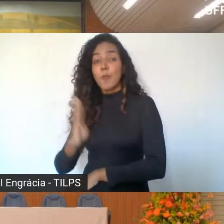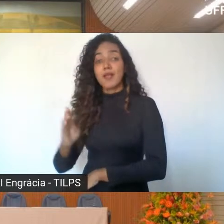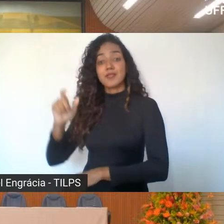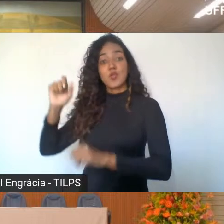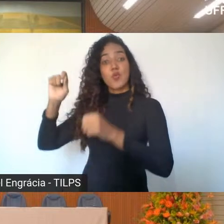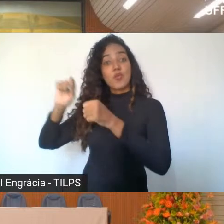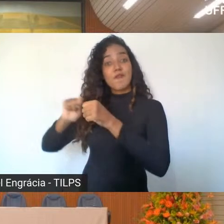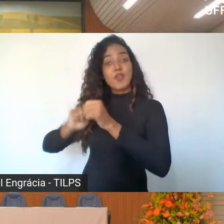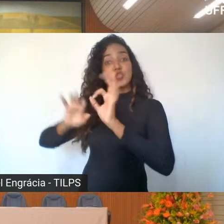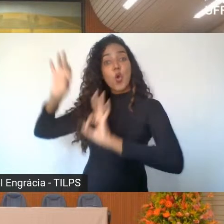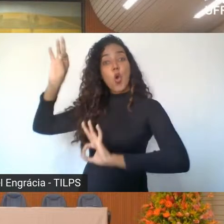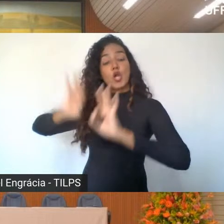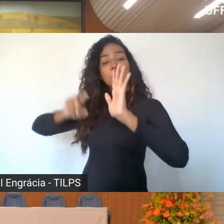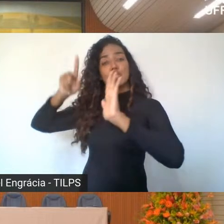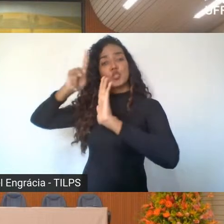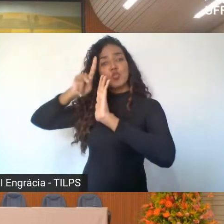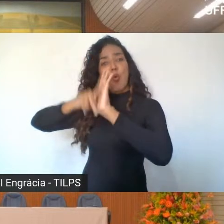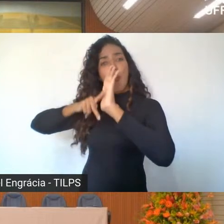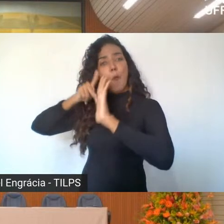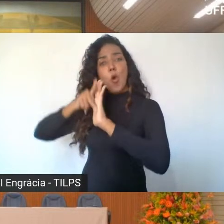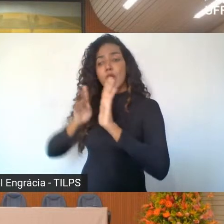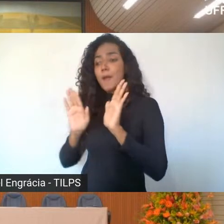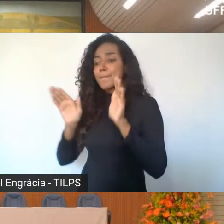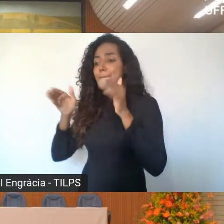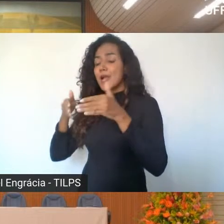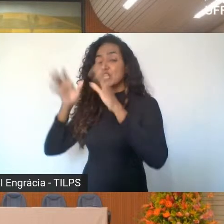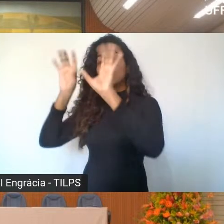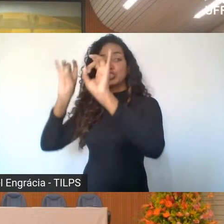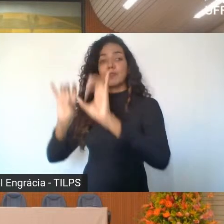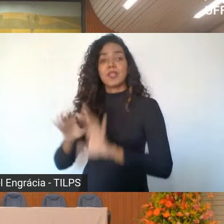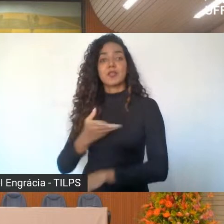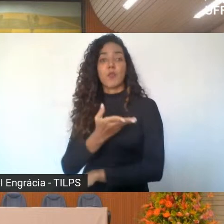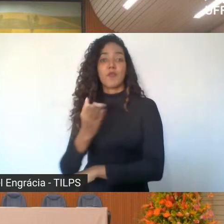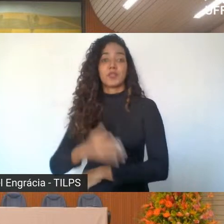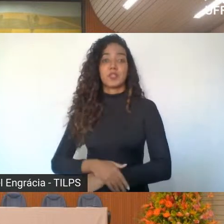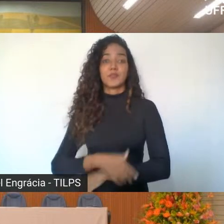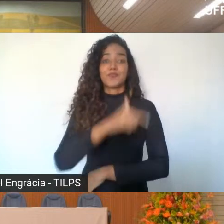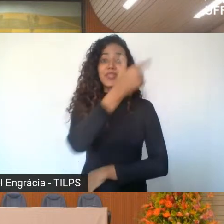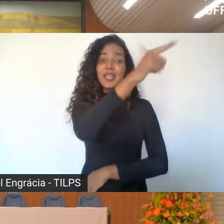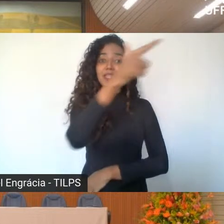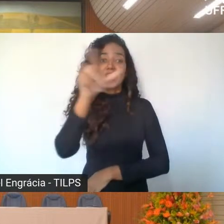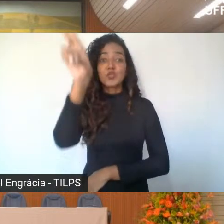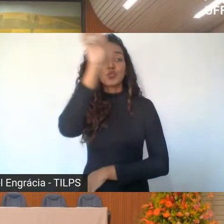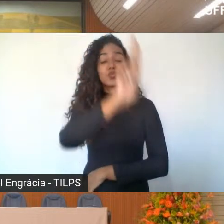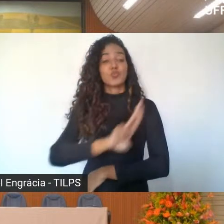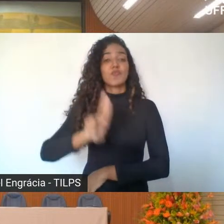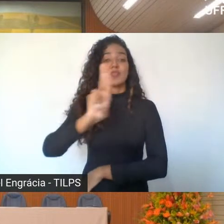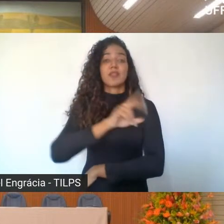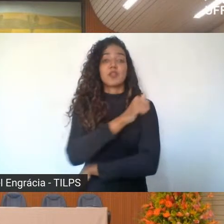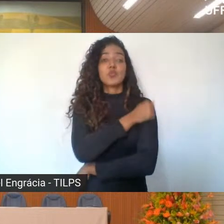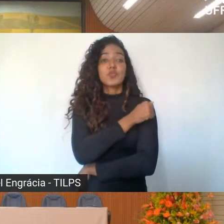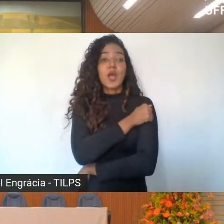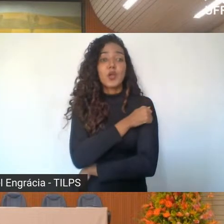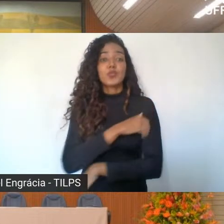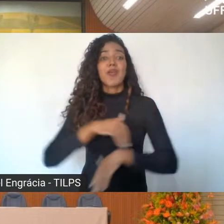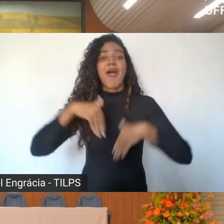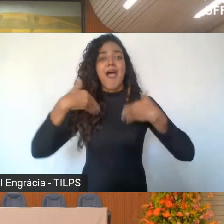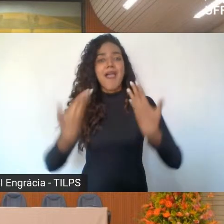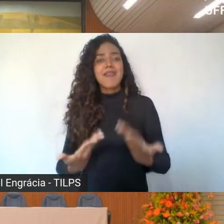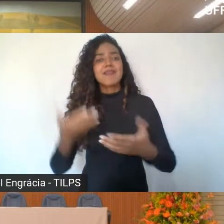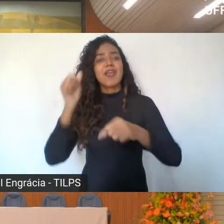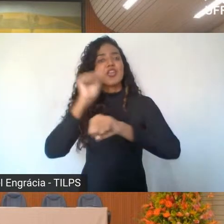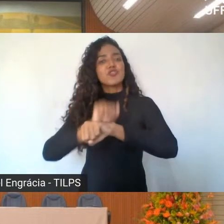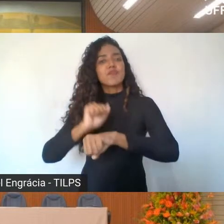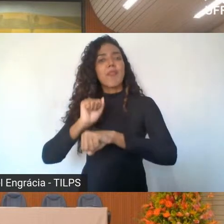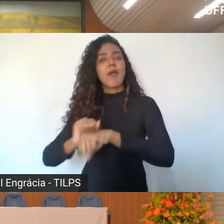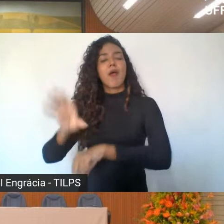os estudantes de 2020.2 ainda estão esperando para cursar nas suas universidades de